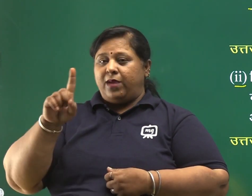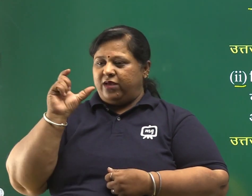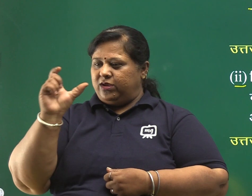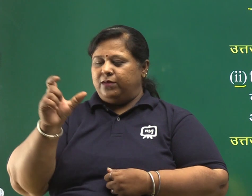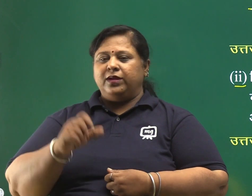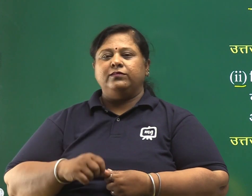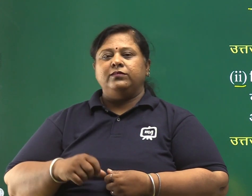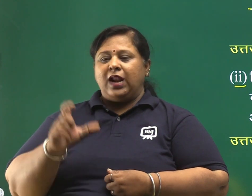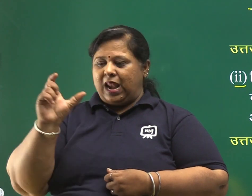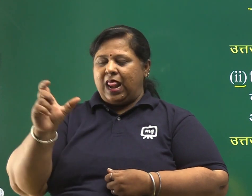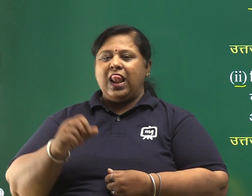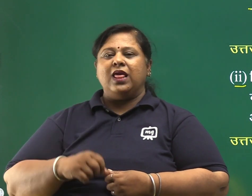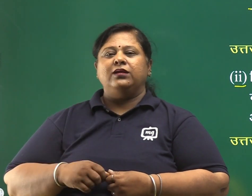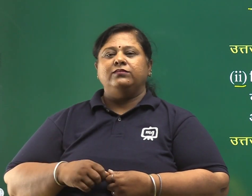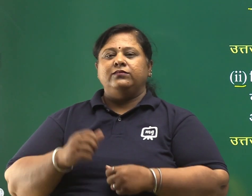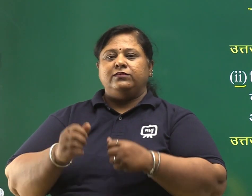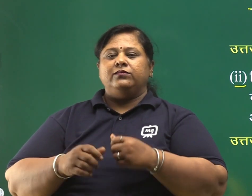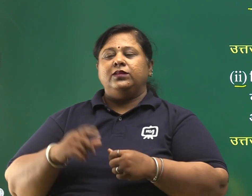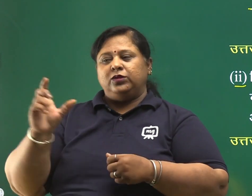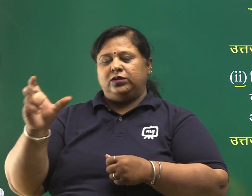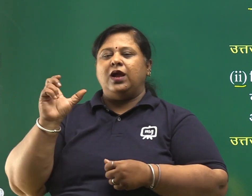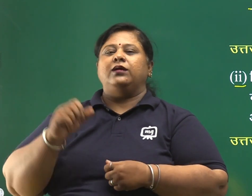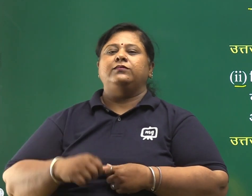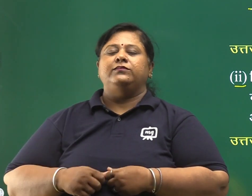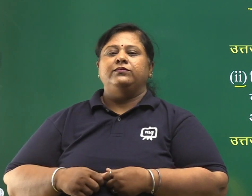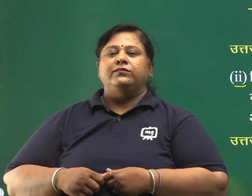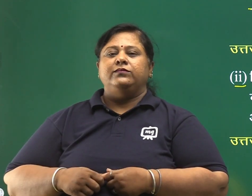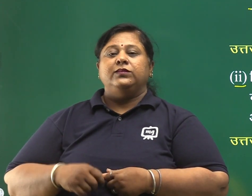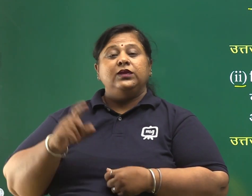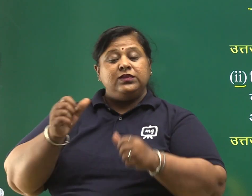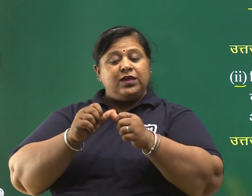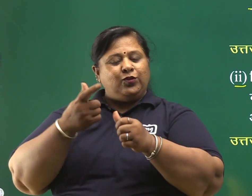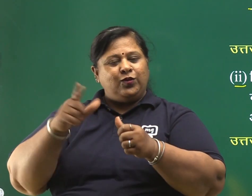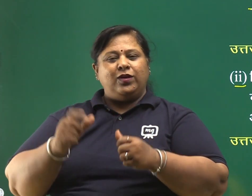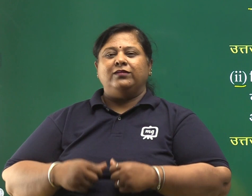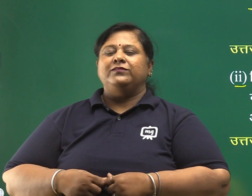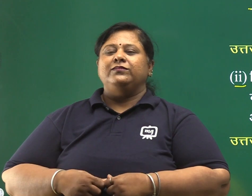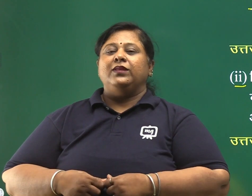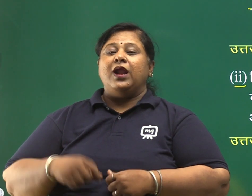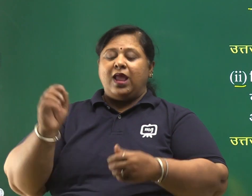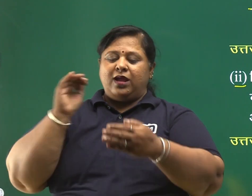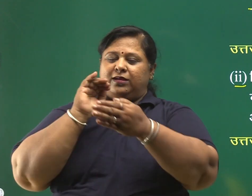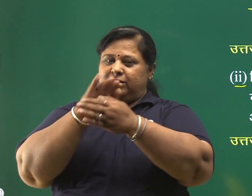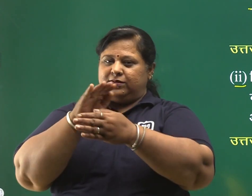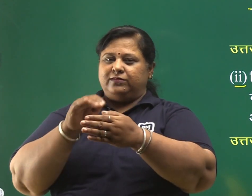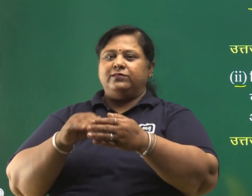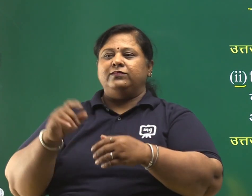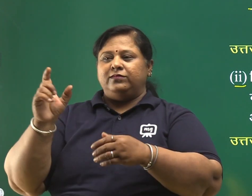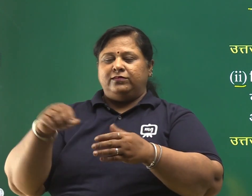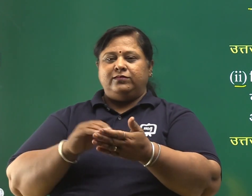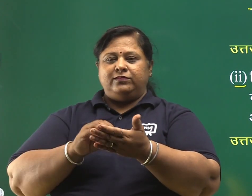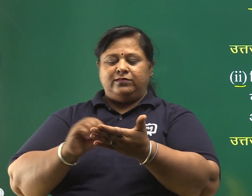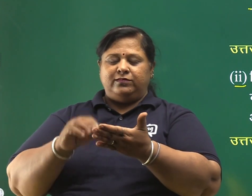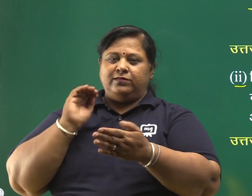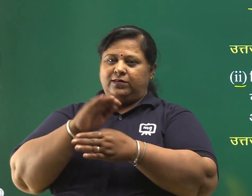है रेल या दूसरा विकल्प डाक। सही उत्तर होगा डाक। किसका एल्बम